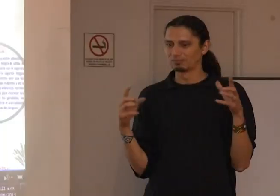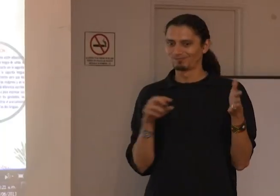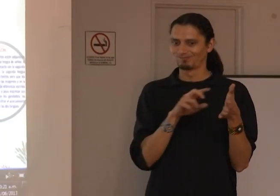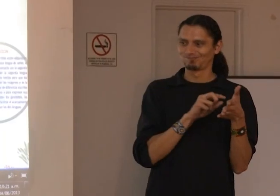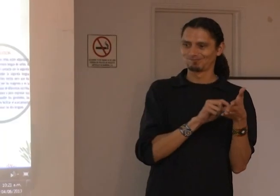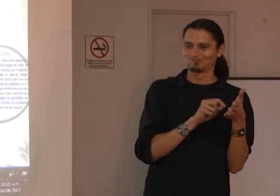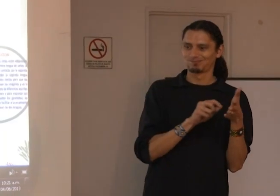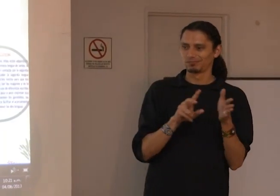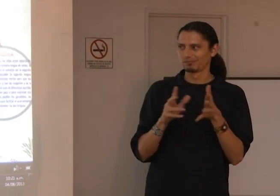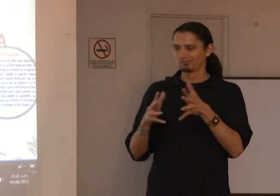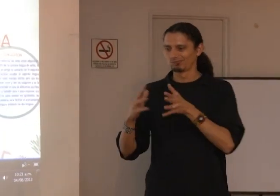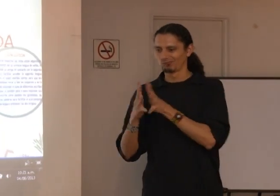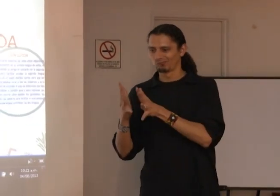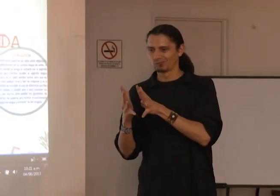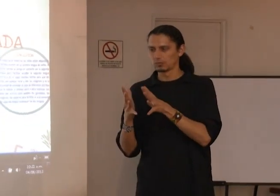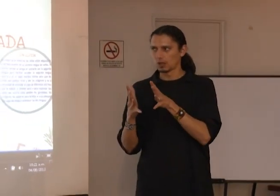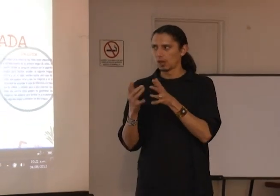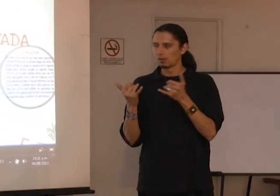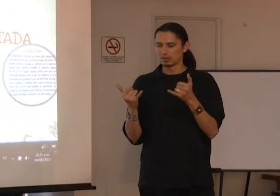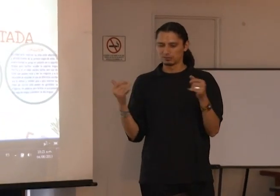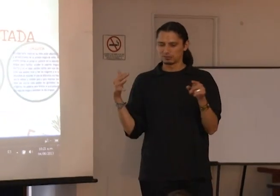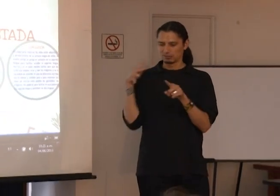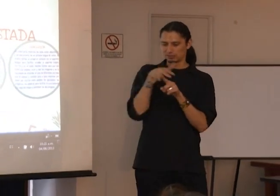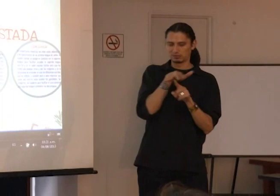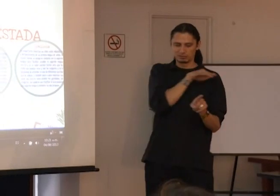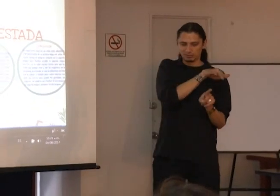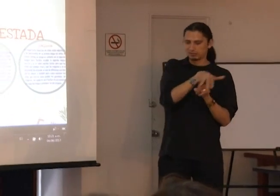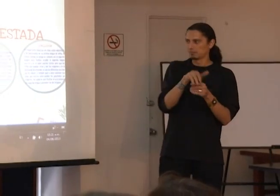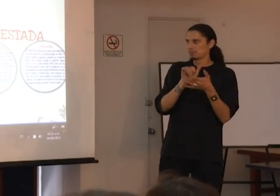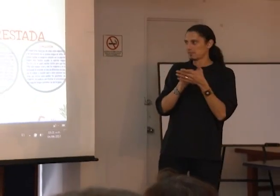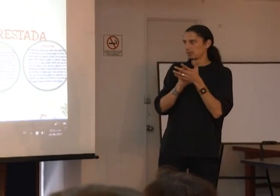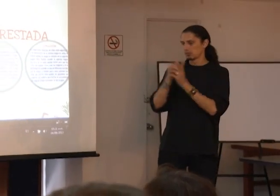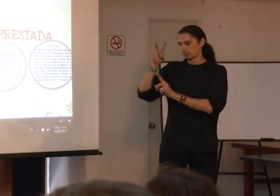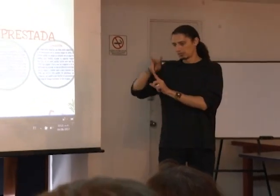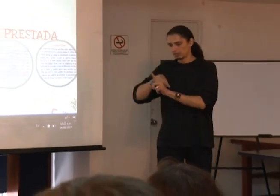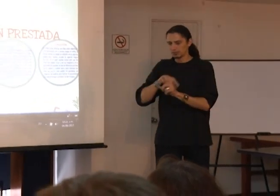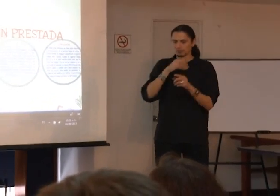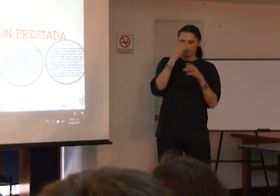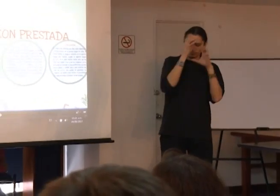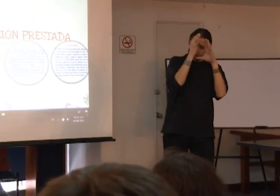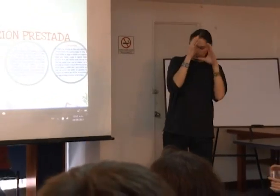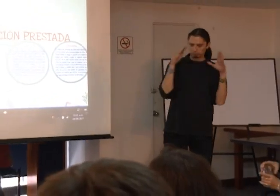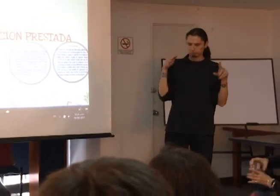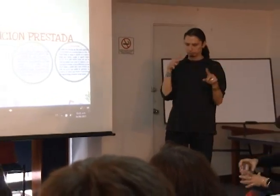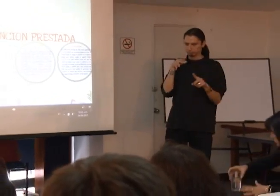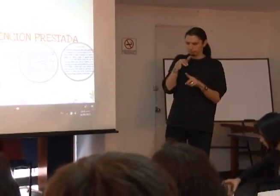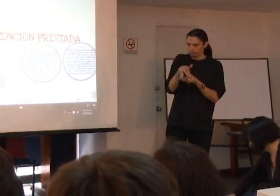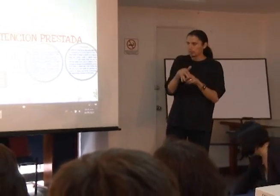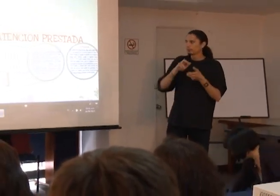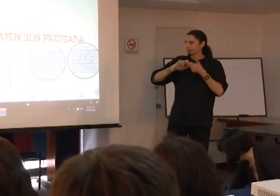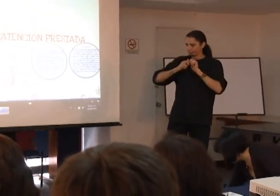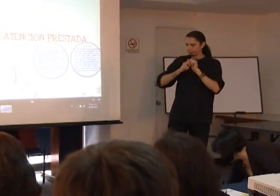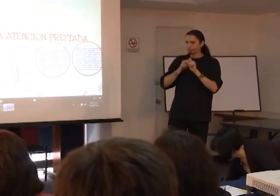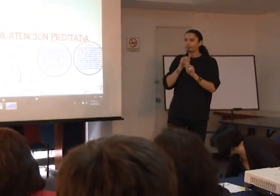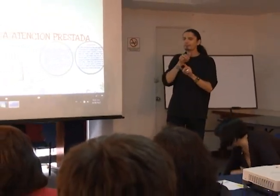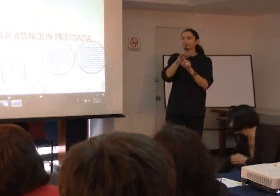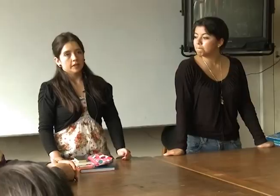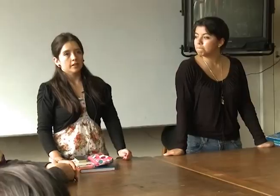Los intérpretes son actores que apoyan el proceso educativo de las personas sordas y posibilitan las interacciones cotidianas. En el